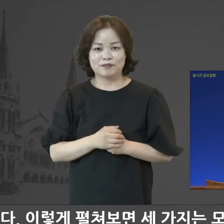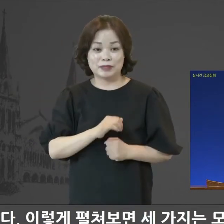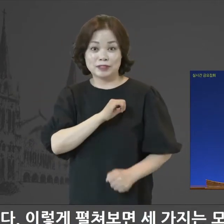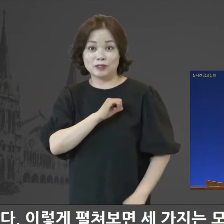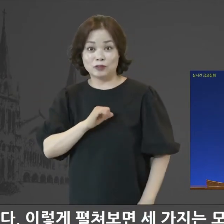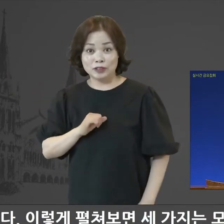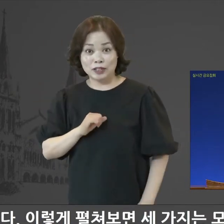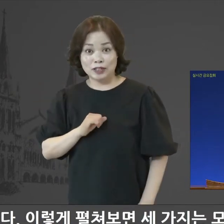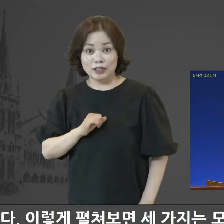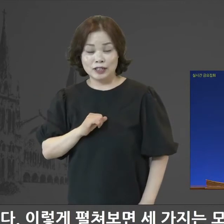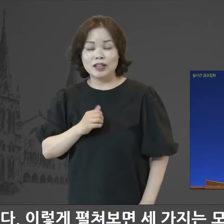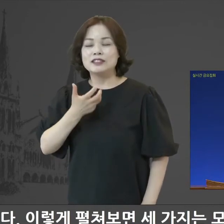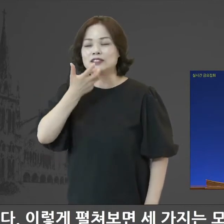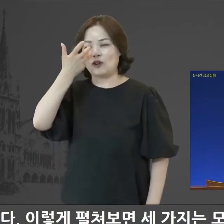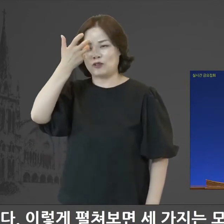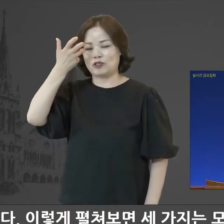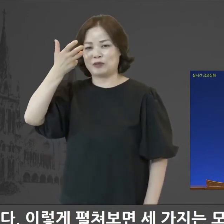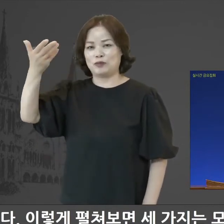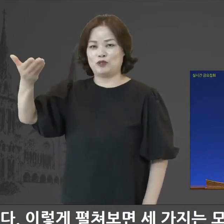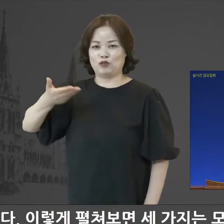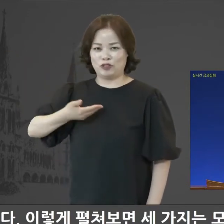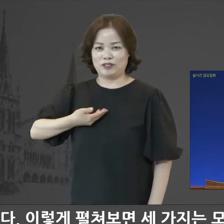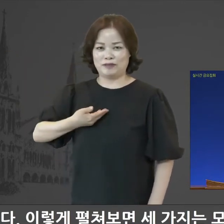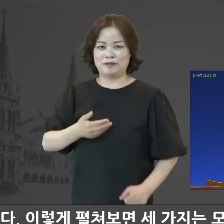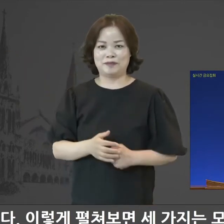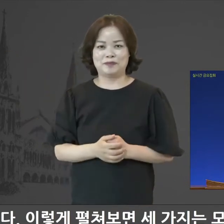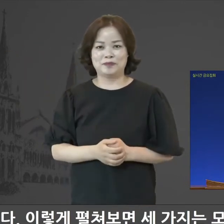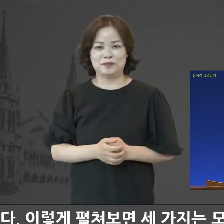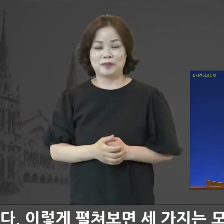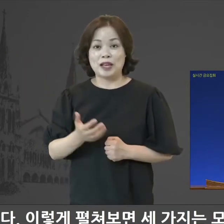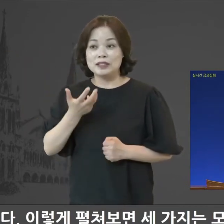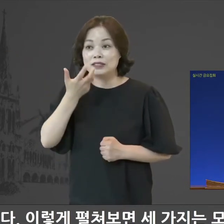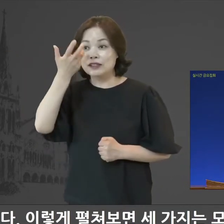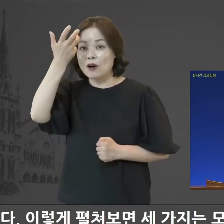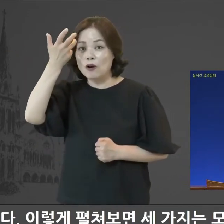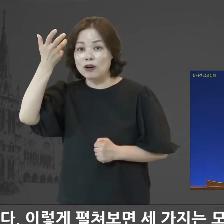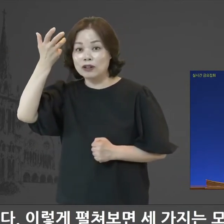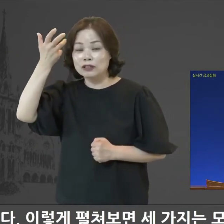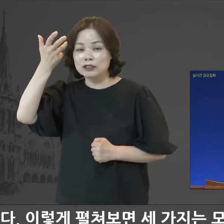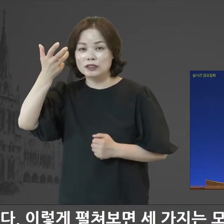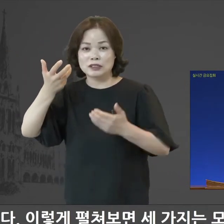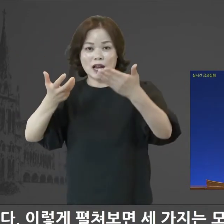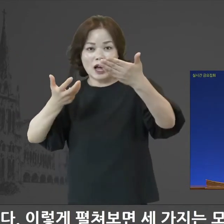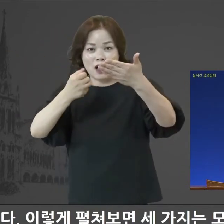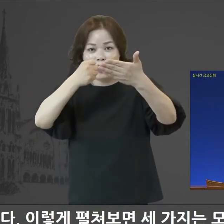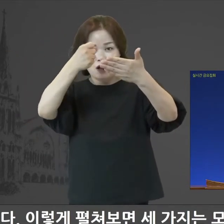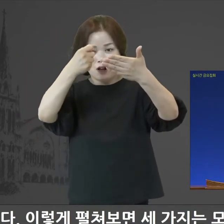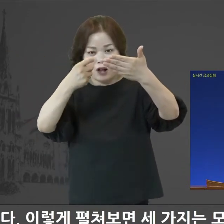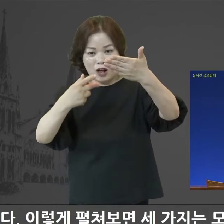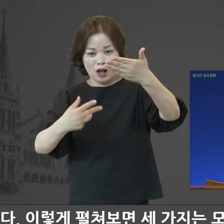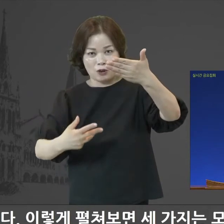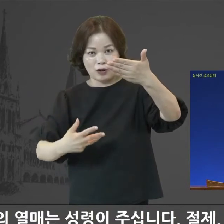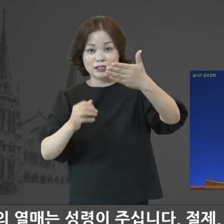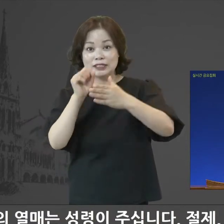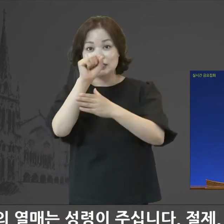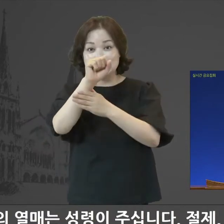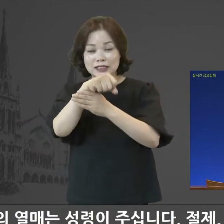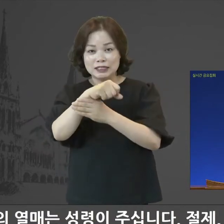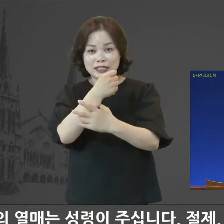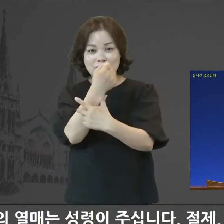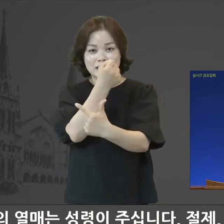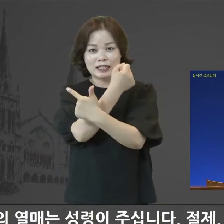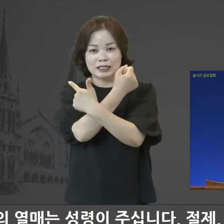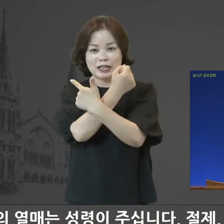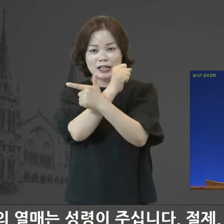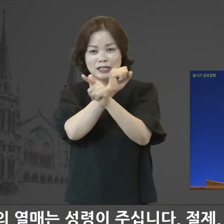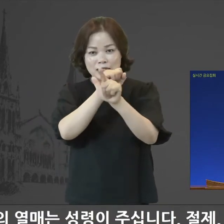절제 성령께서 합니다. 성령의 9가지 열매, 아까 갈라디아서 5장